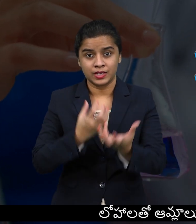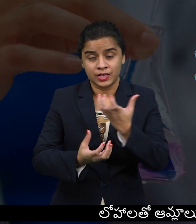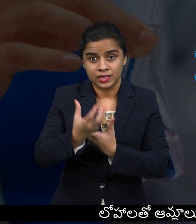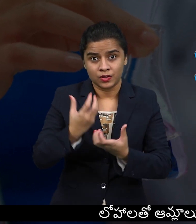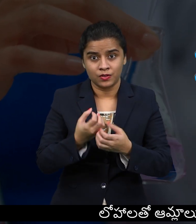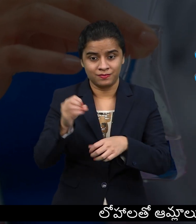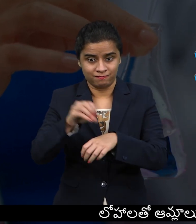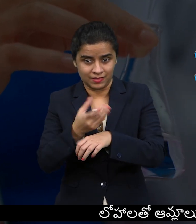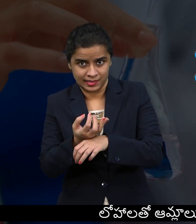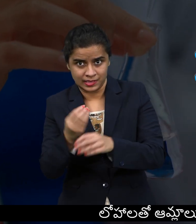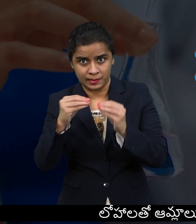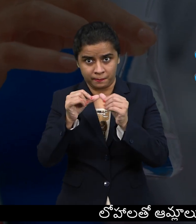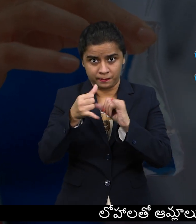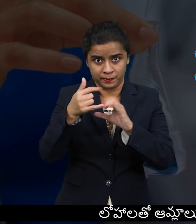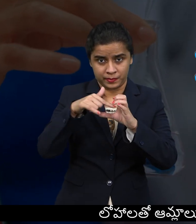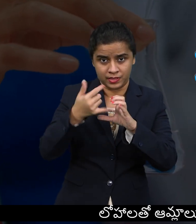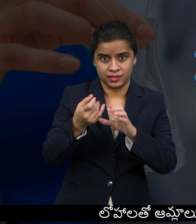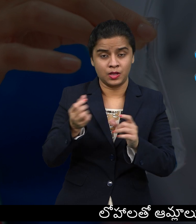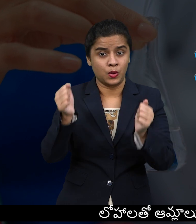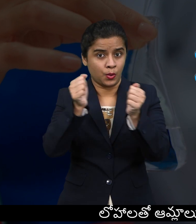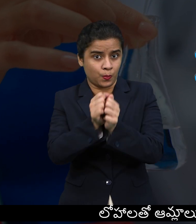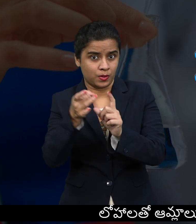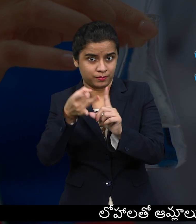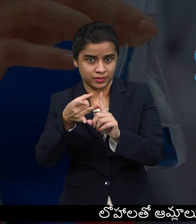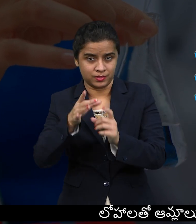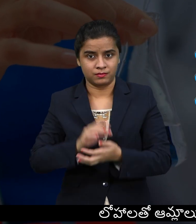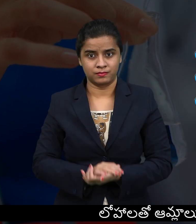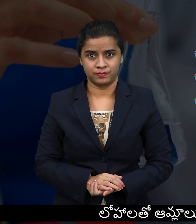లోహాలతో ఆమ్లాలు మరియు క్షారాల ప్రతిచర్య,